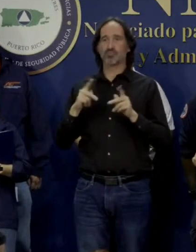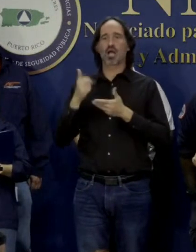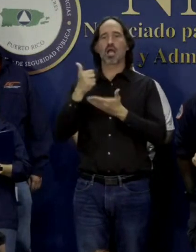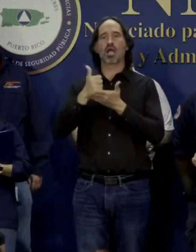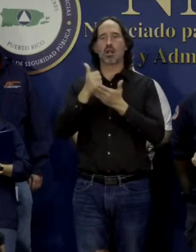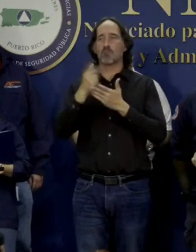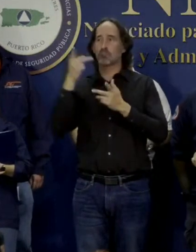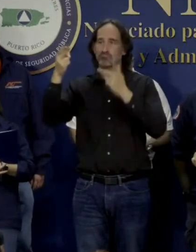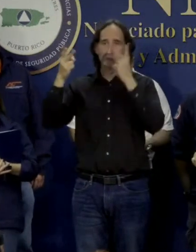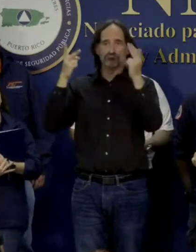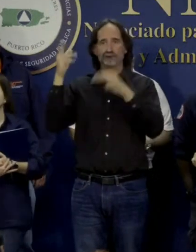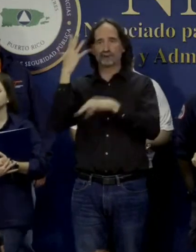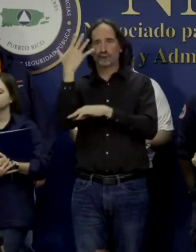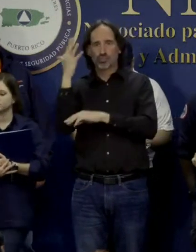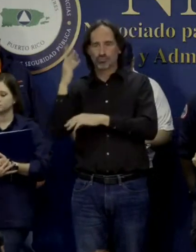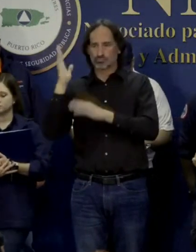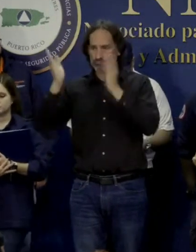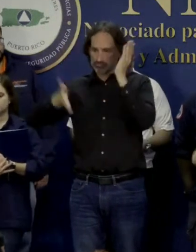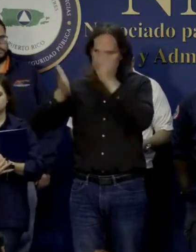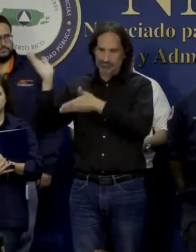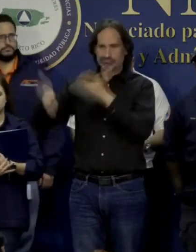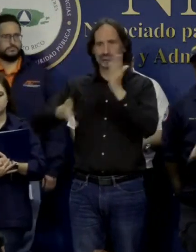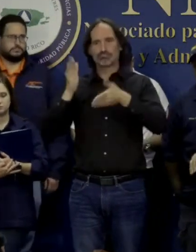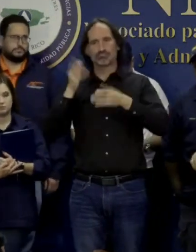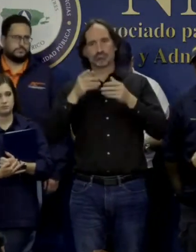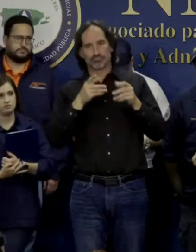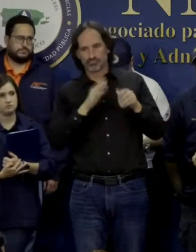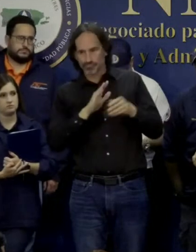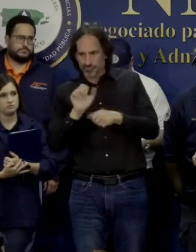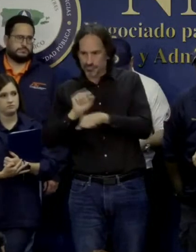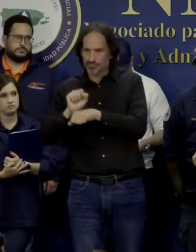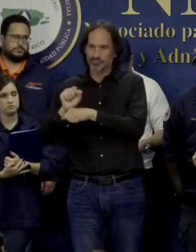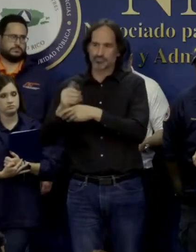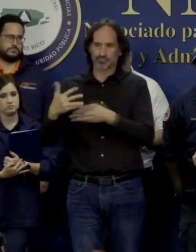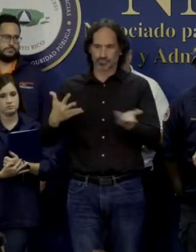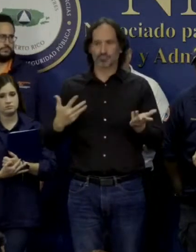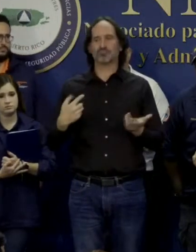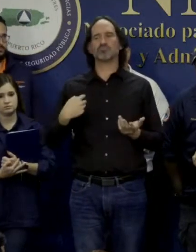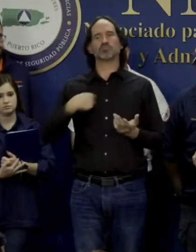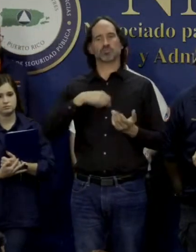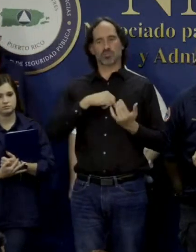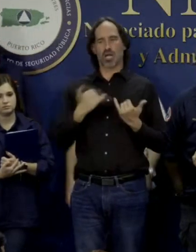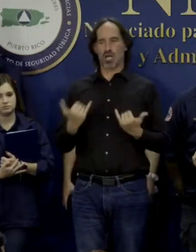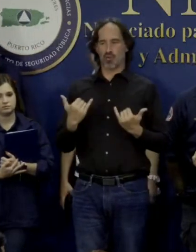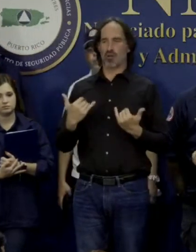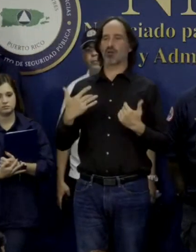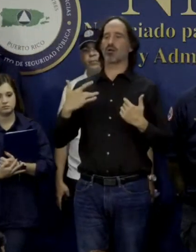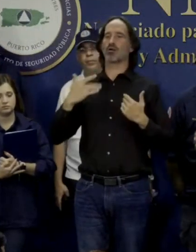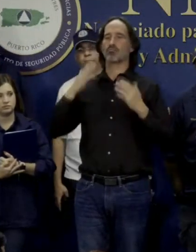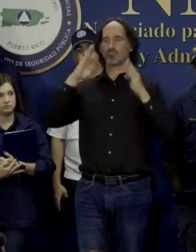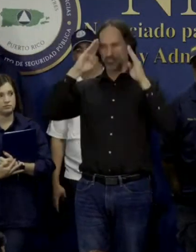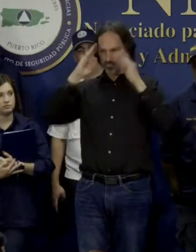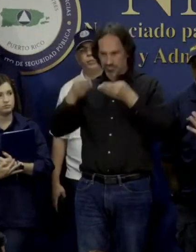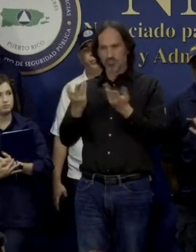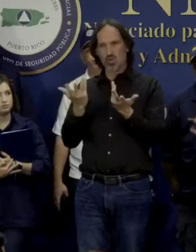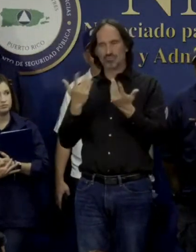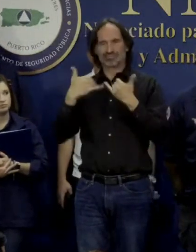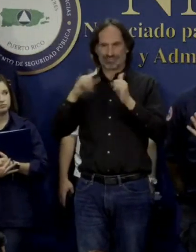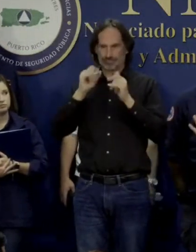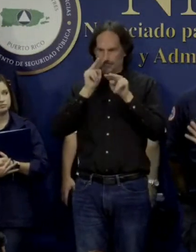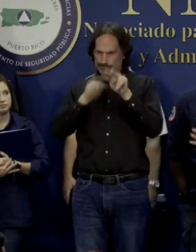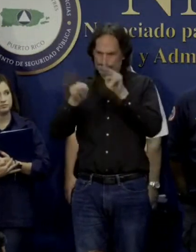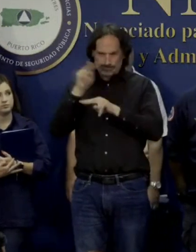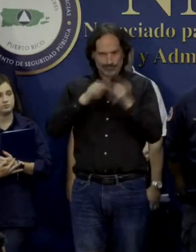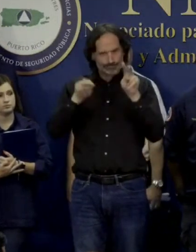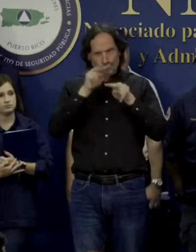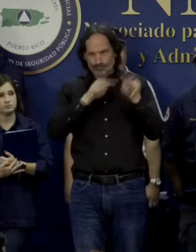de línea, ¿verdad?, que son los que van a inspeccionar eso, pero estamos enfocados, Gloria, en hacer la evaluación, ¿verdad? Yo sé que vamos a dejar de mencionar la palabra